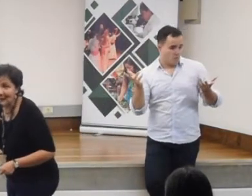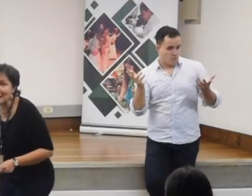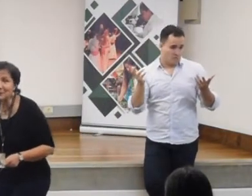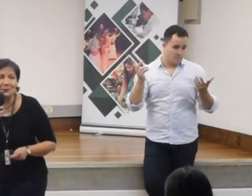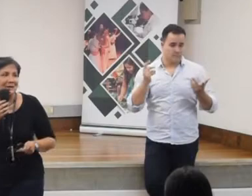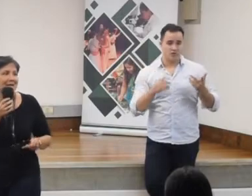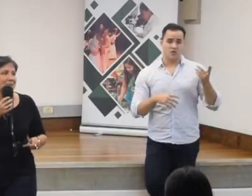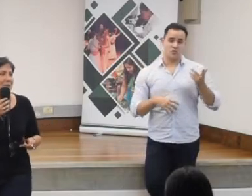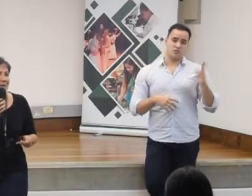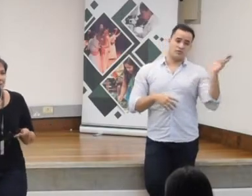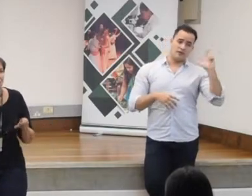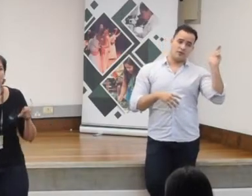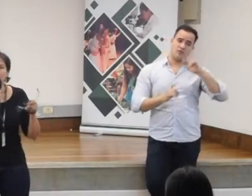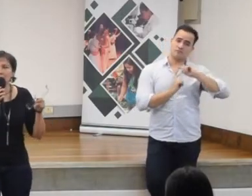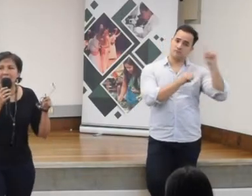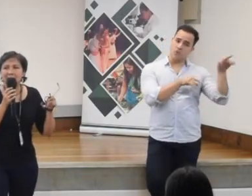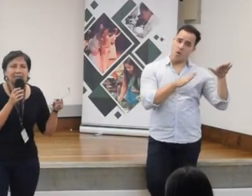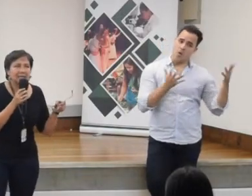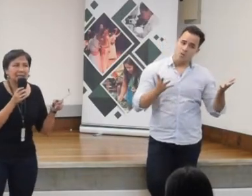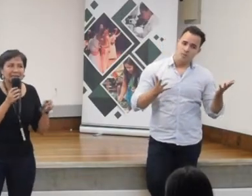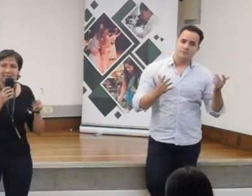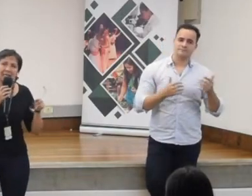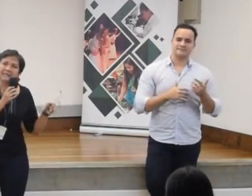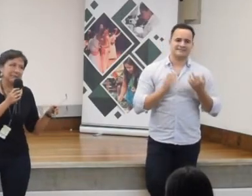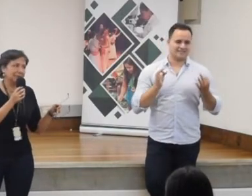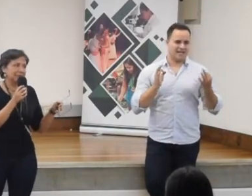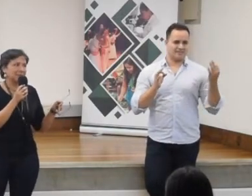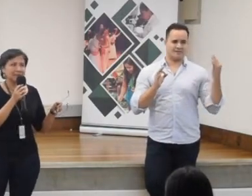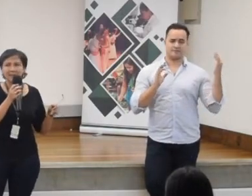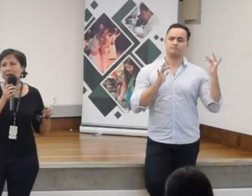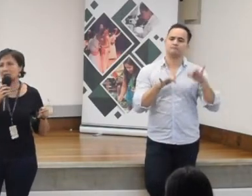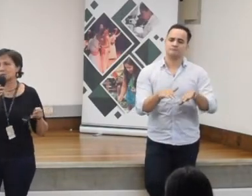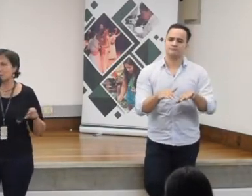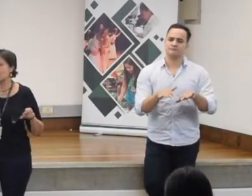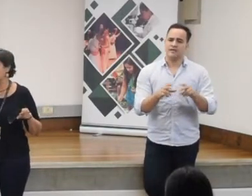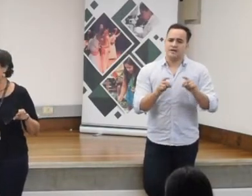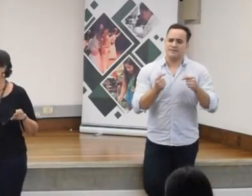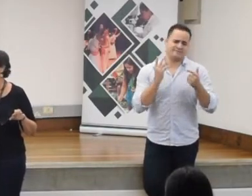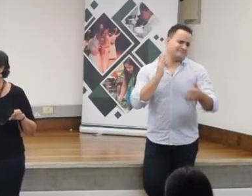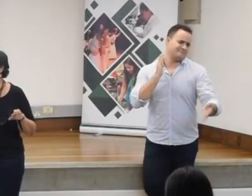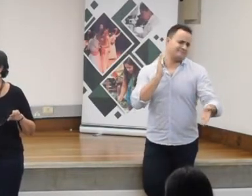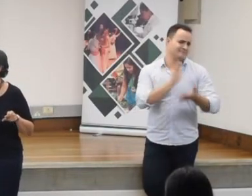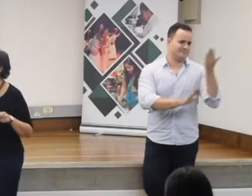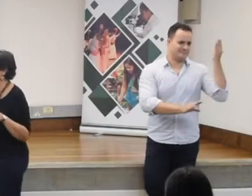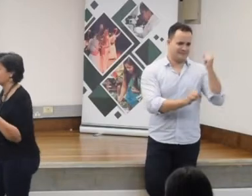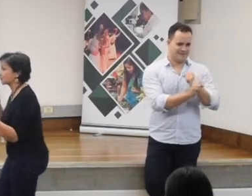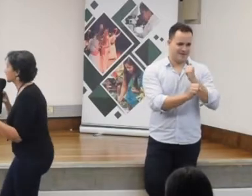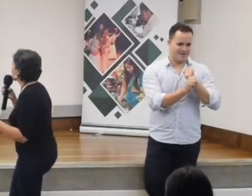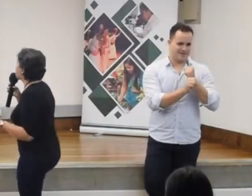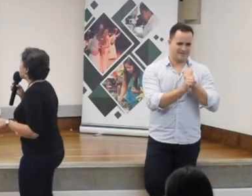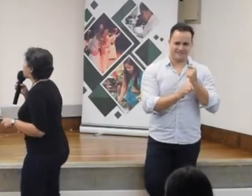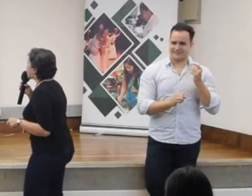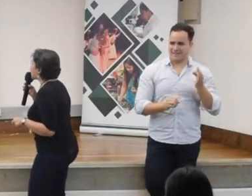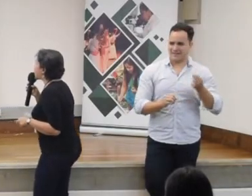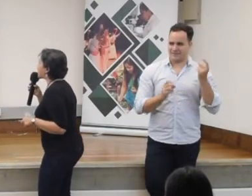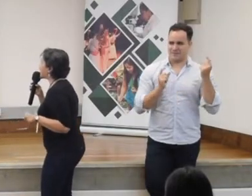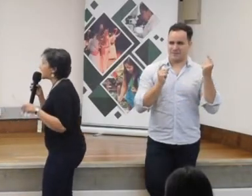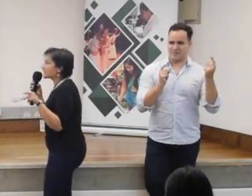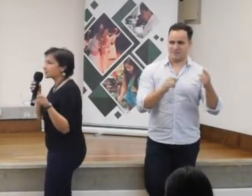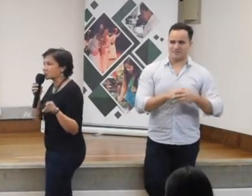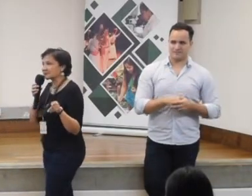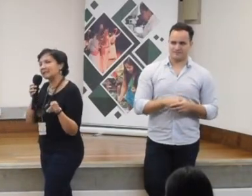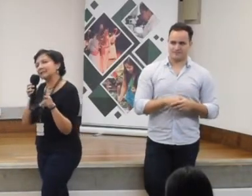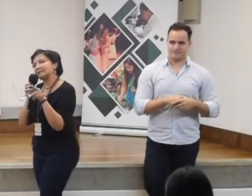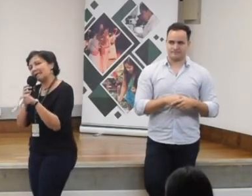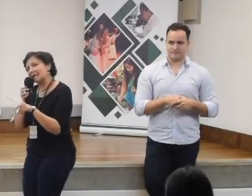a Robledo, porque todos llegan y salen directamente a sus reuniones de trabajo, ¿sí?